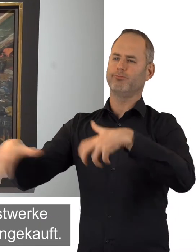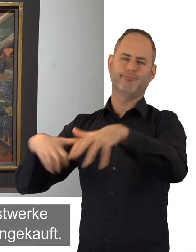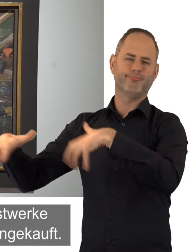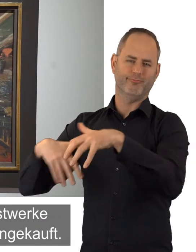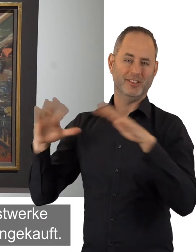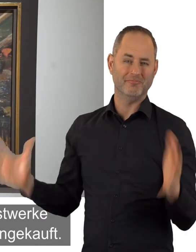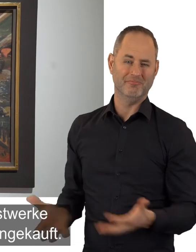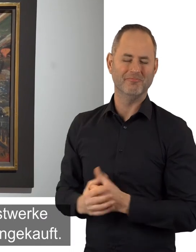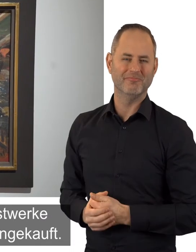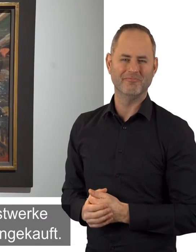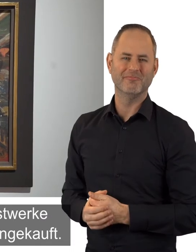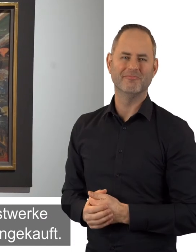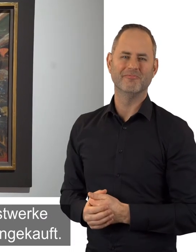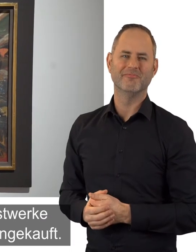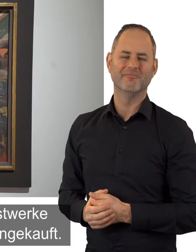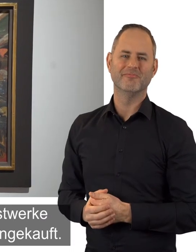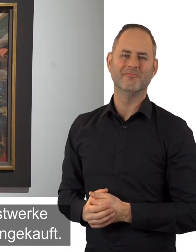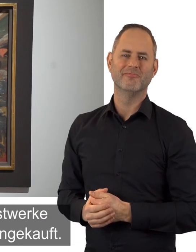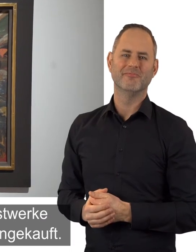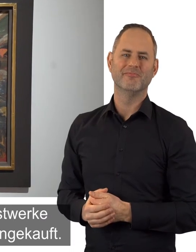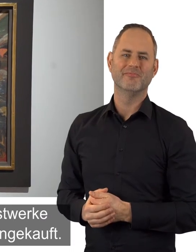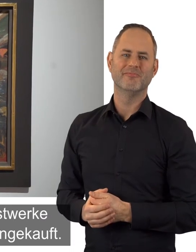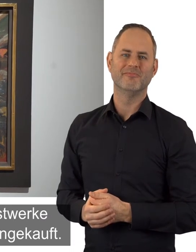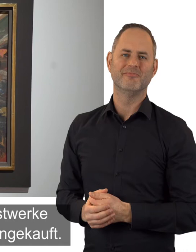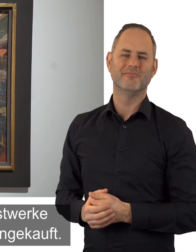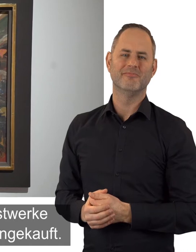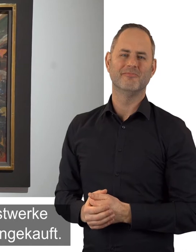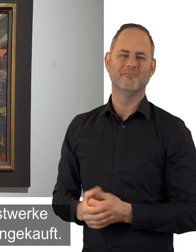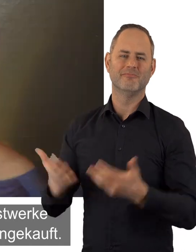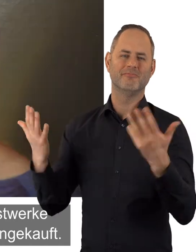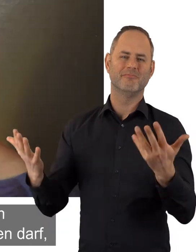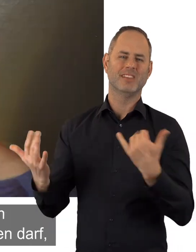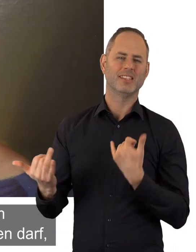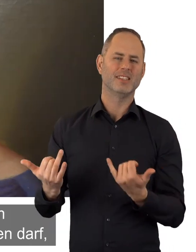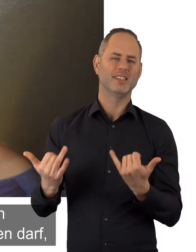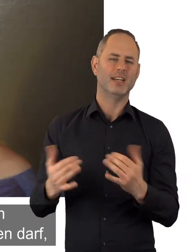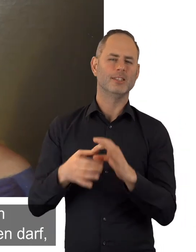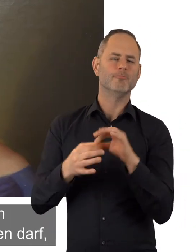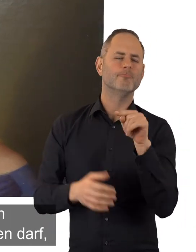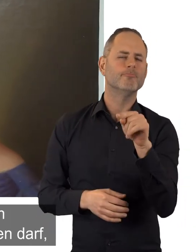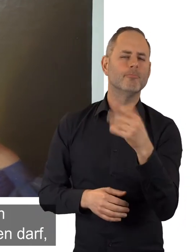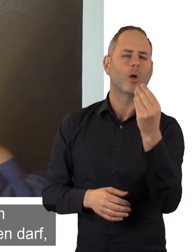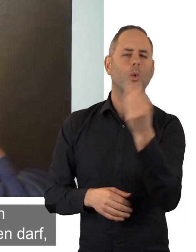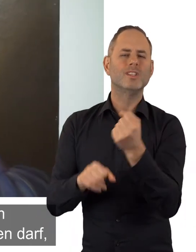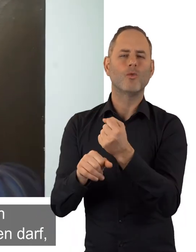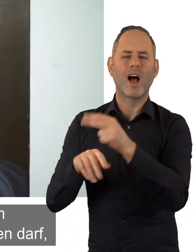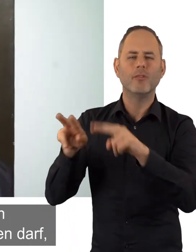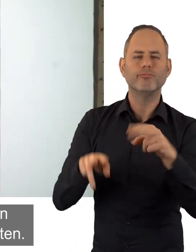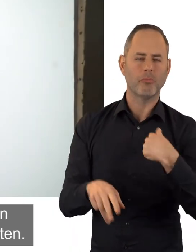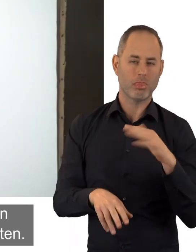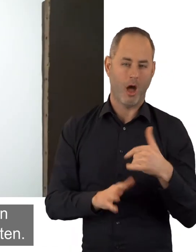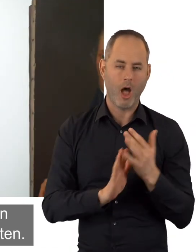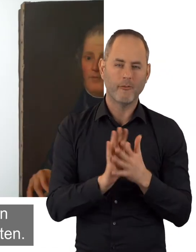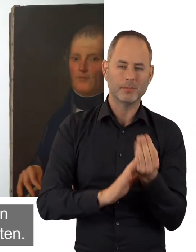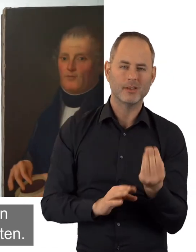eine halbe Million angekauft, Euro wohlgemerkt. Und wenn ich jetzt zu den Kunstwerken selber etwas sagen darf,